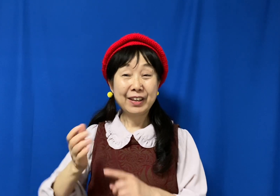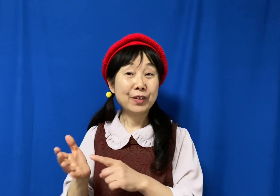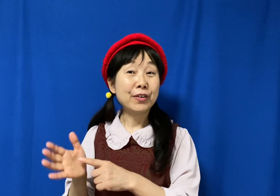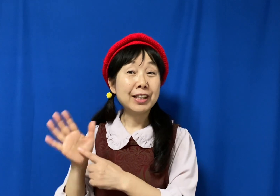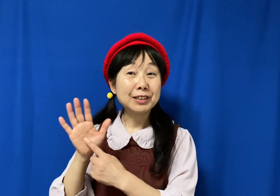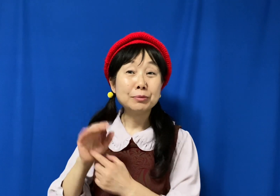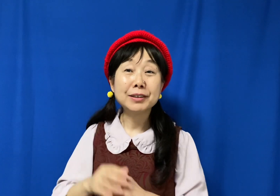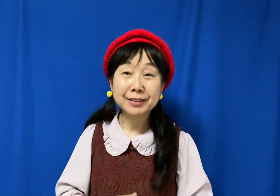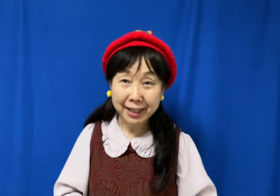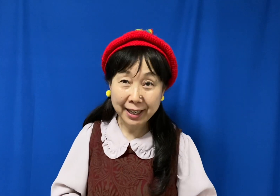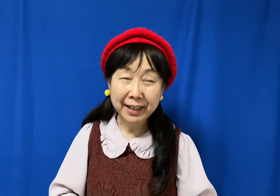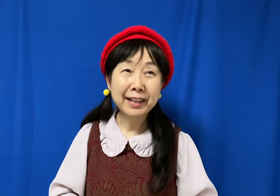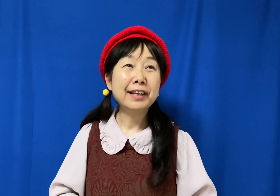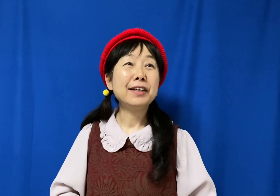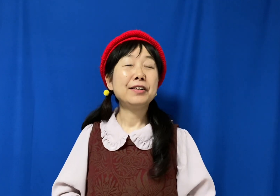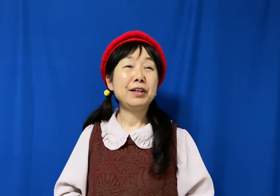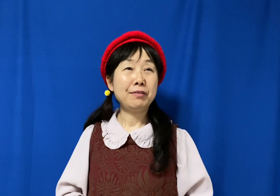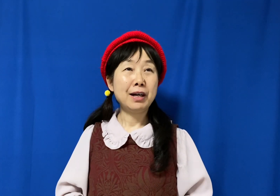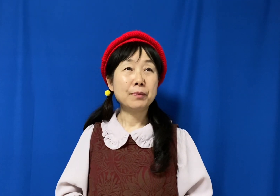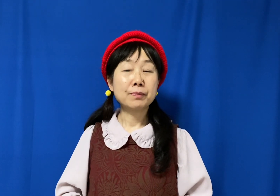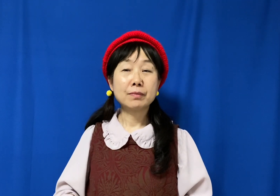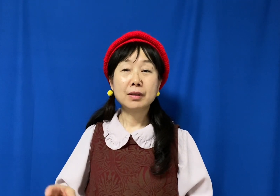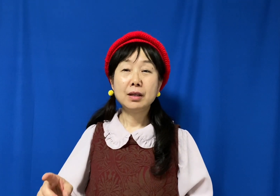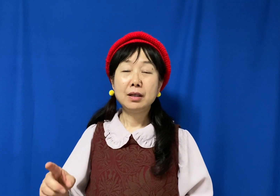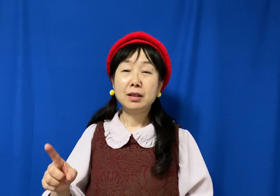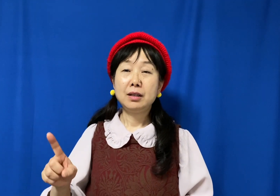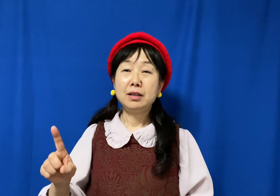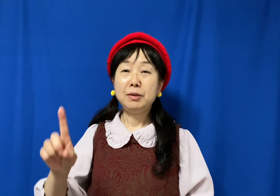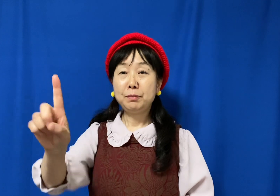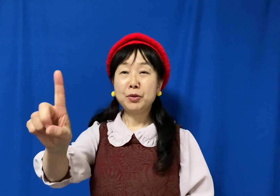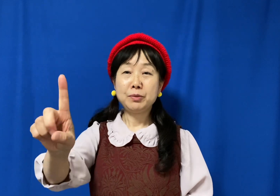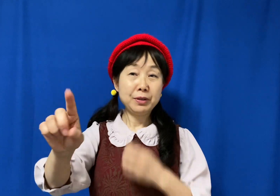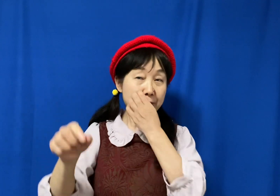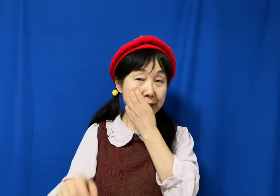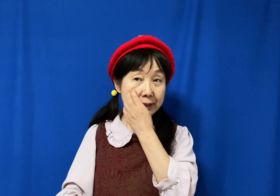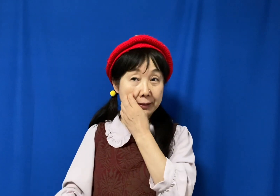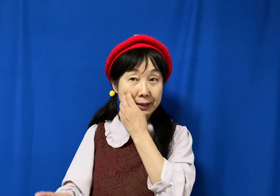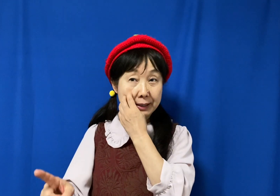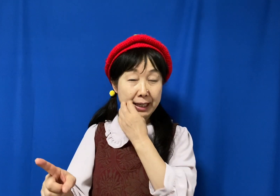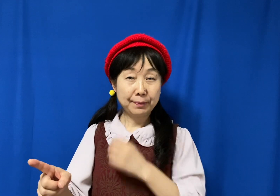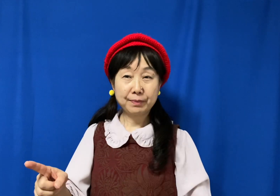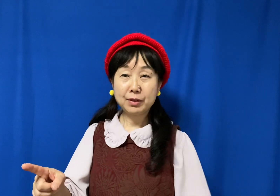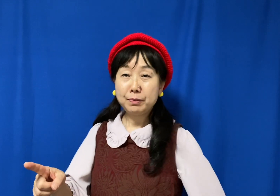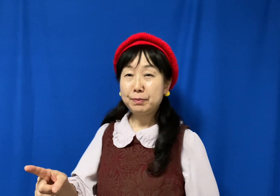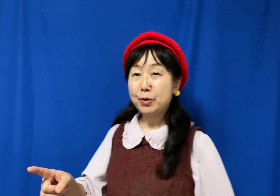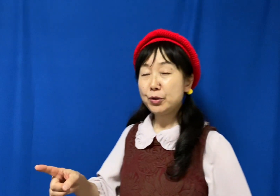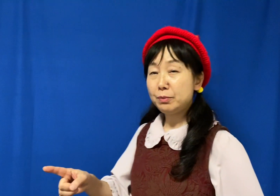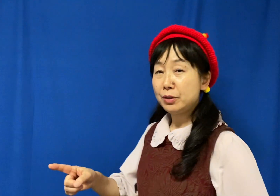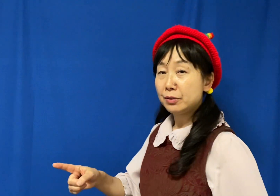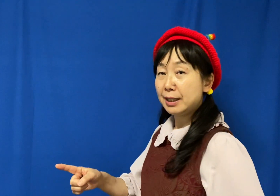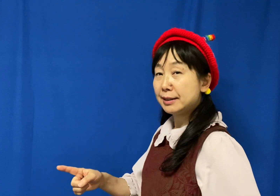表現しますね。では一本指を出してください。一本指を出